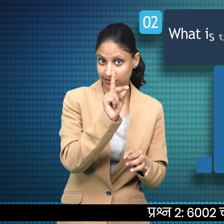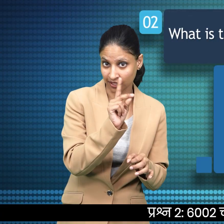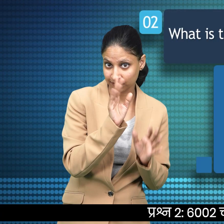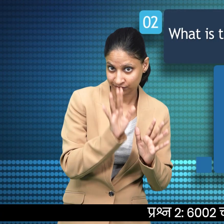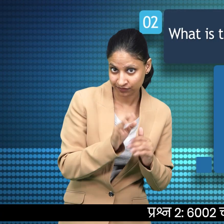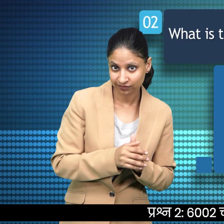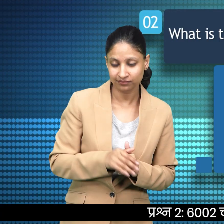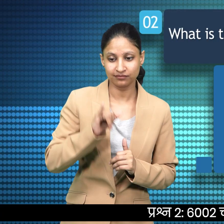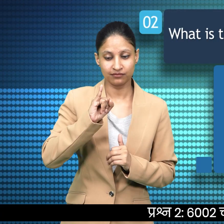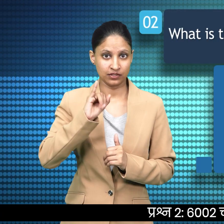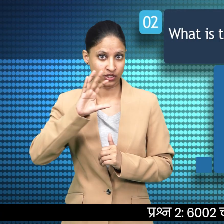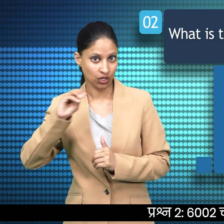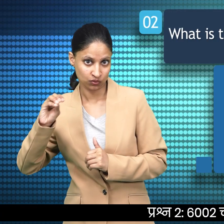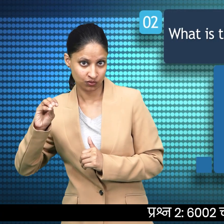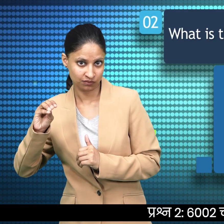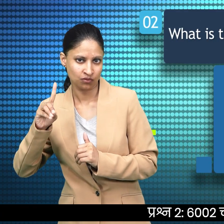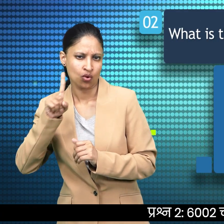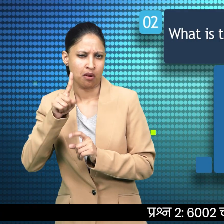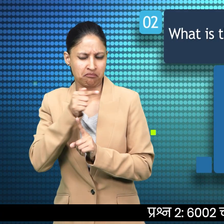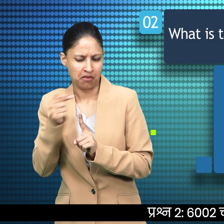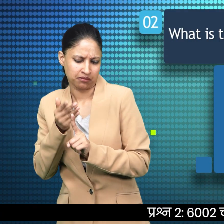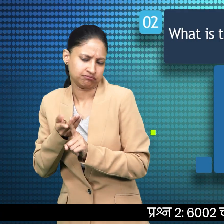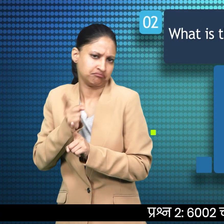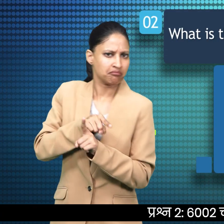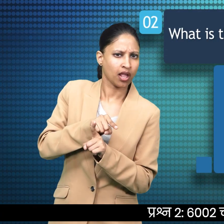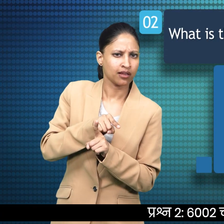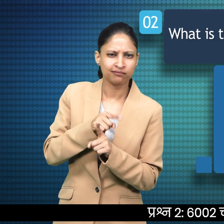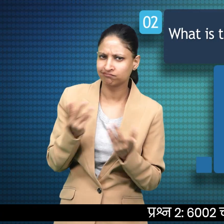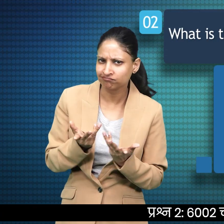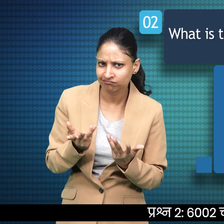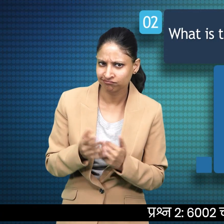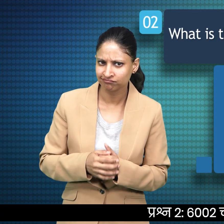प्रश्न 2. 600 चा पूर्ववर्ती कोण आहे?